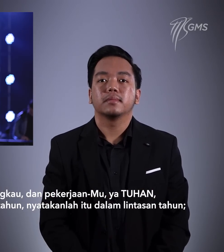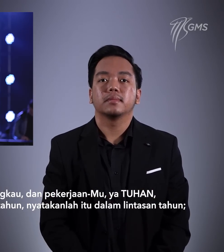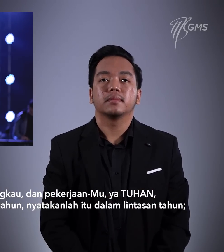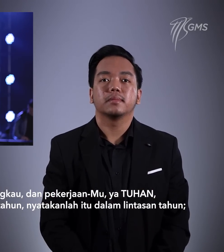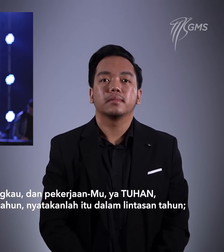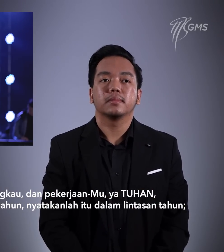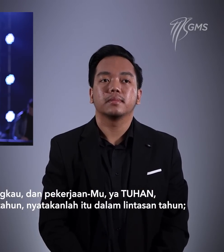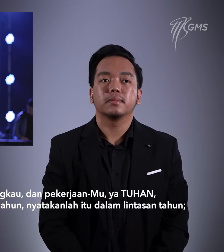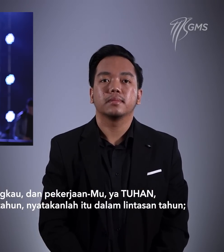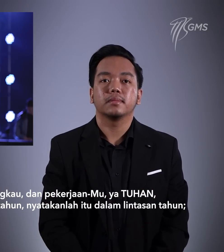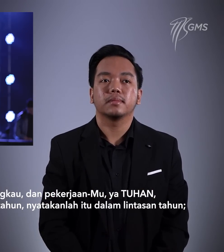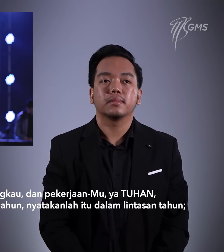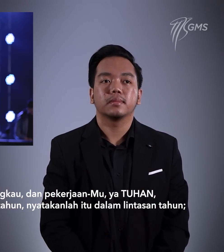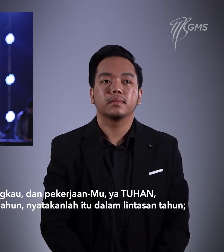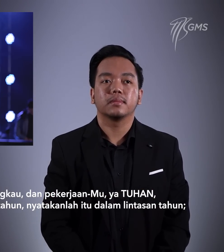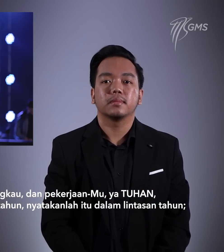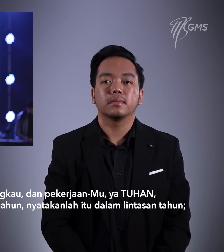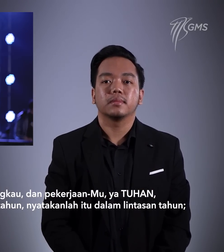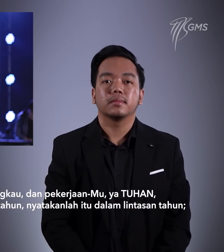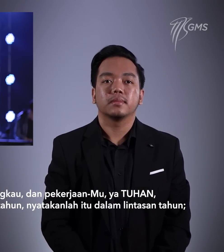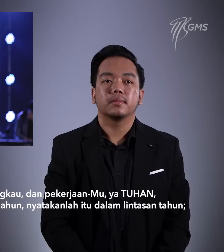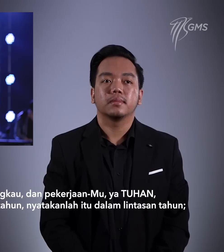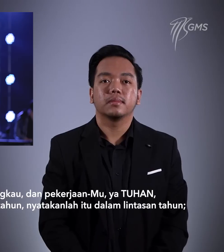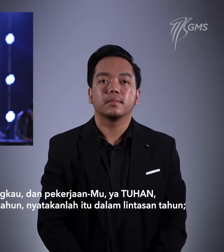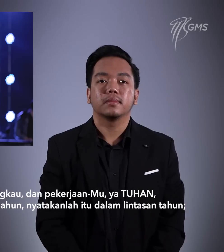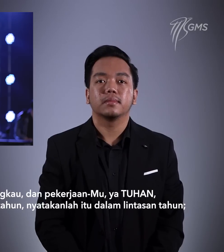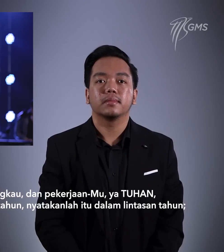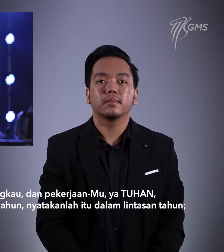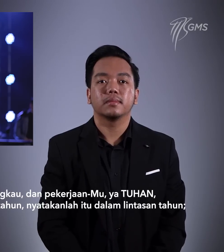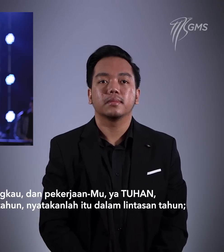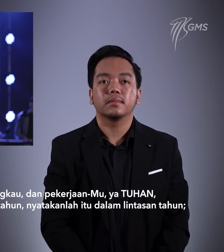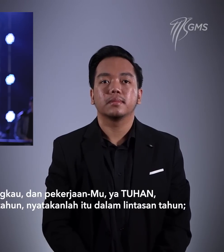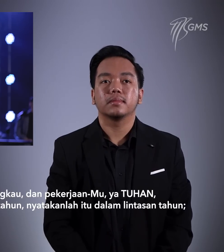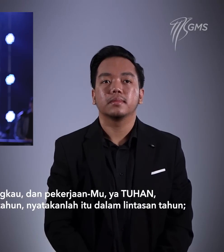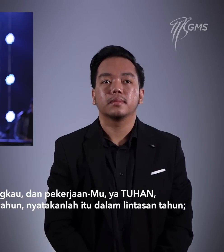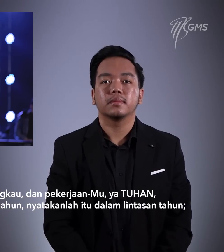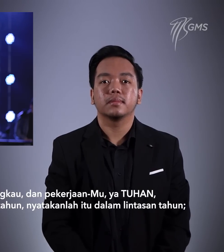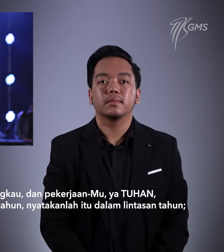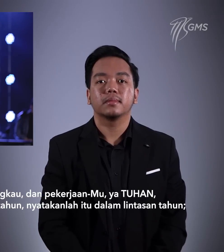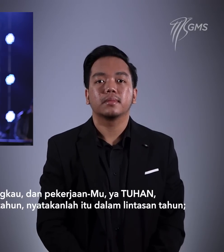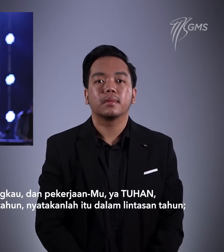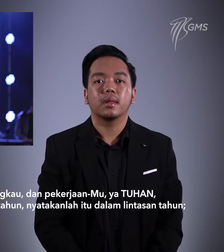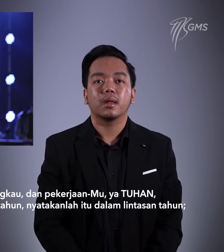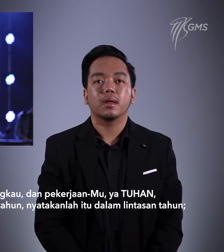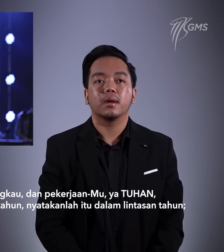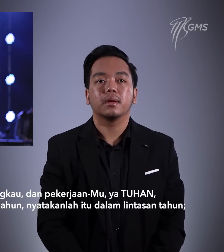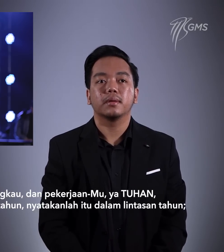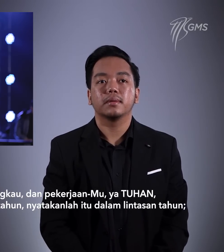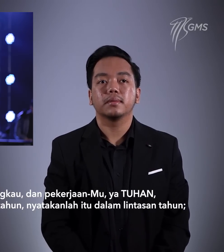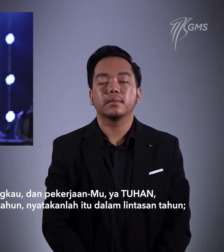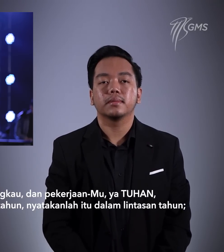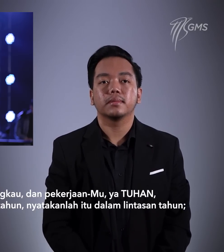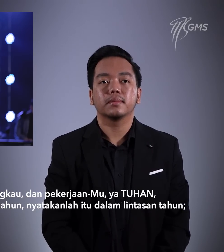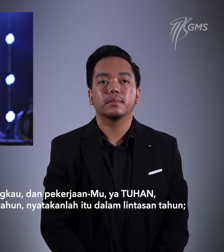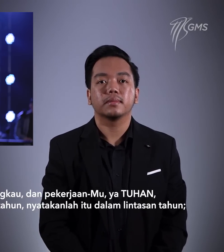itu dalam lintasan tahun. Nyatakanlah itu dalam lintasan tahun. Dalam murka,